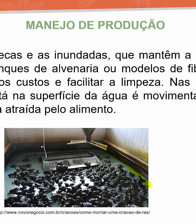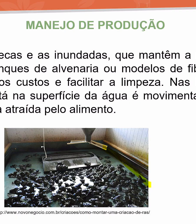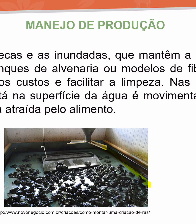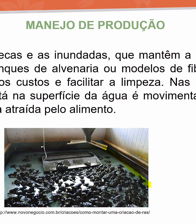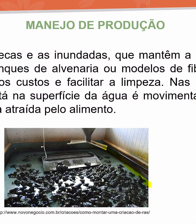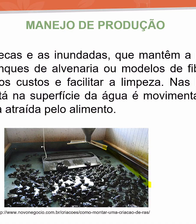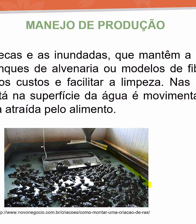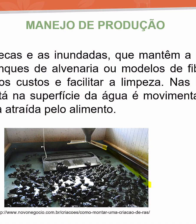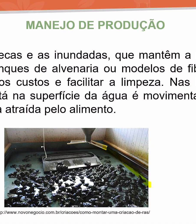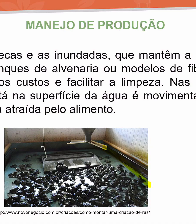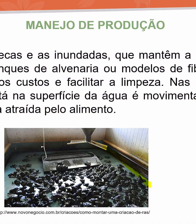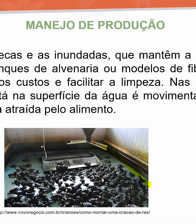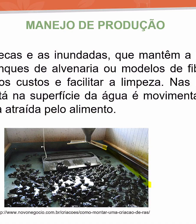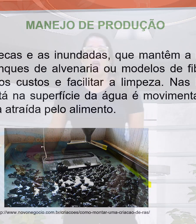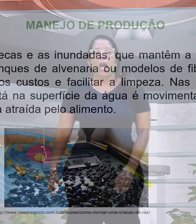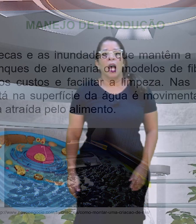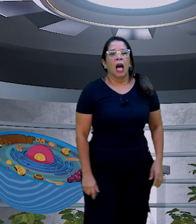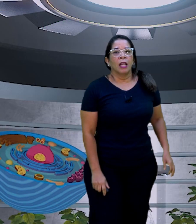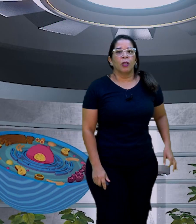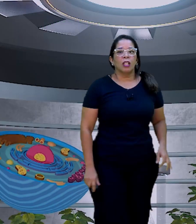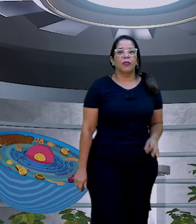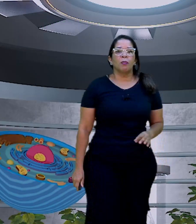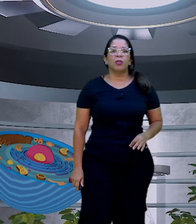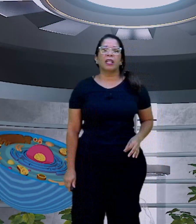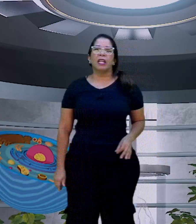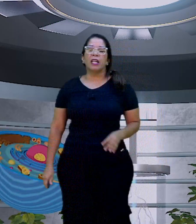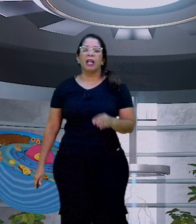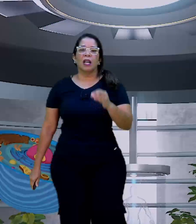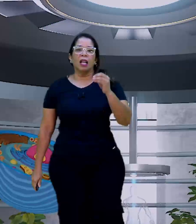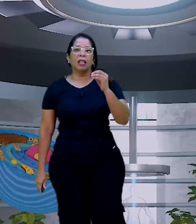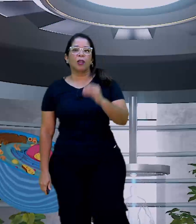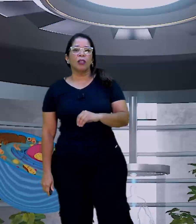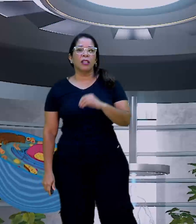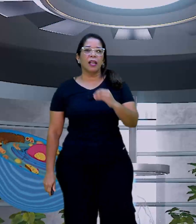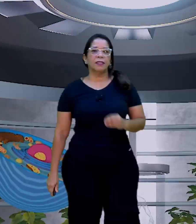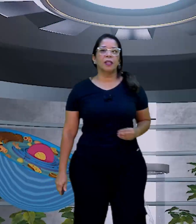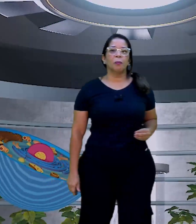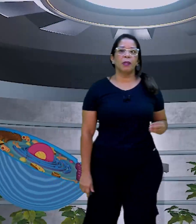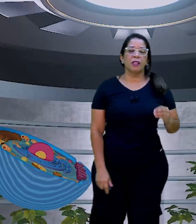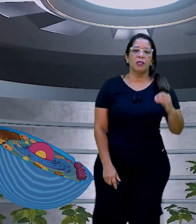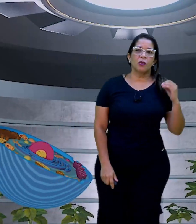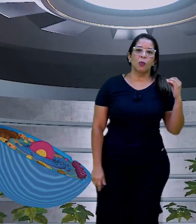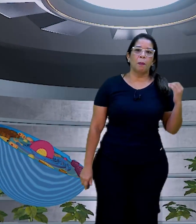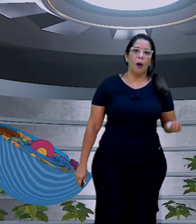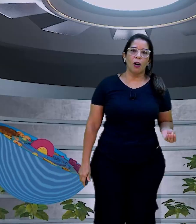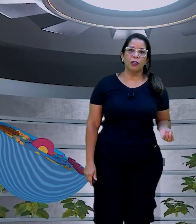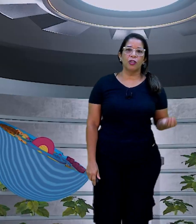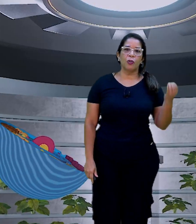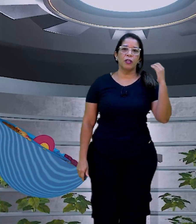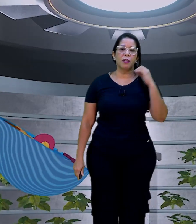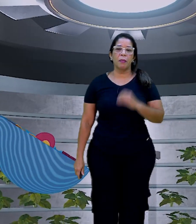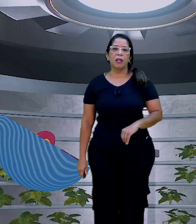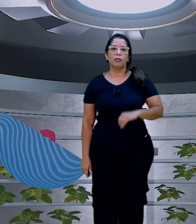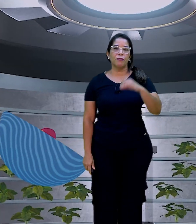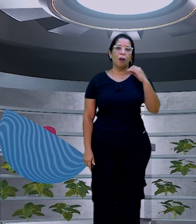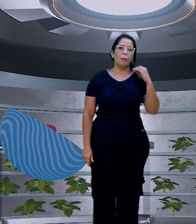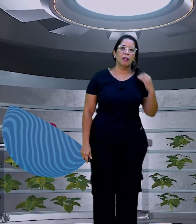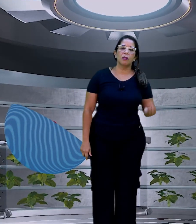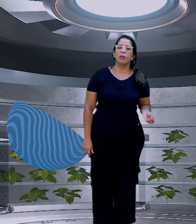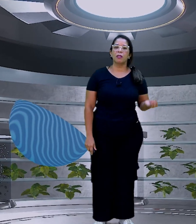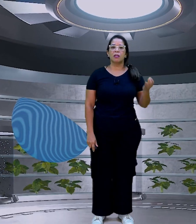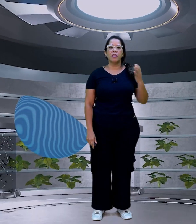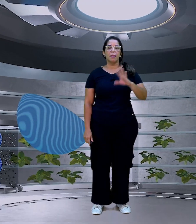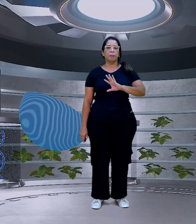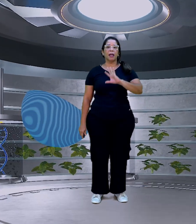Galerinha, é isso aí. Nós vimos que toda criação precisa de suporte, de conhecimento,